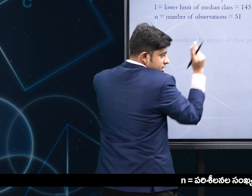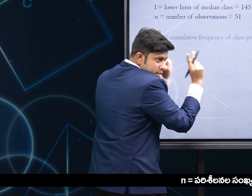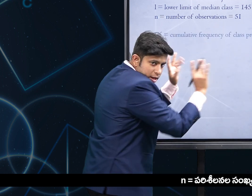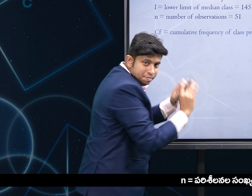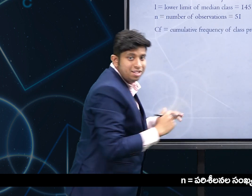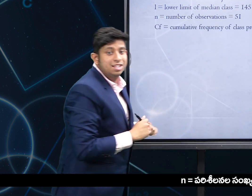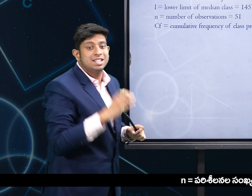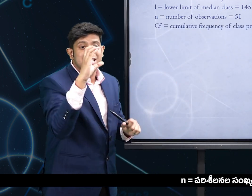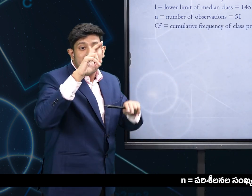= 51.